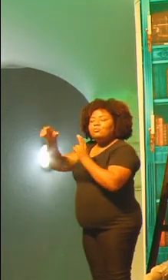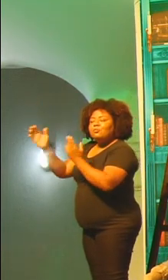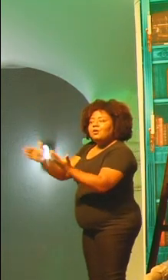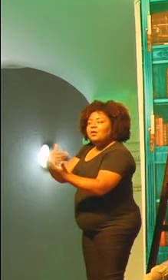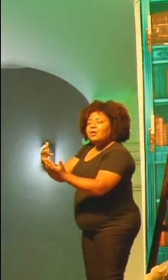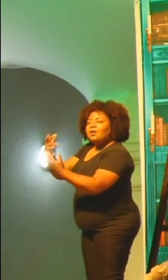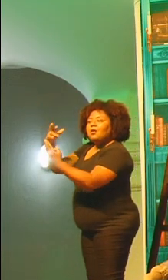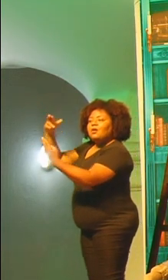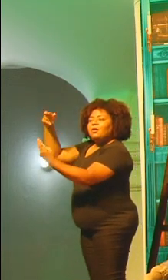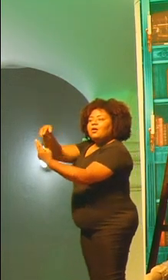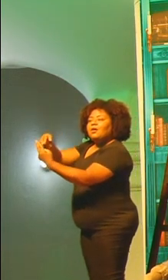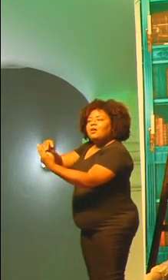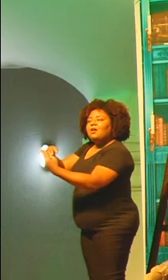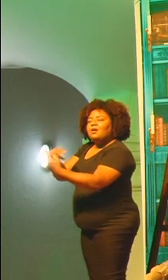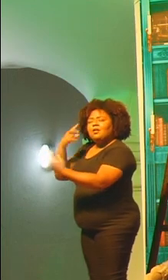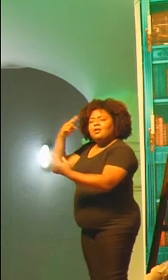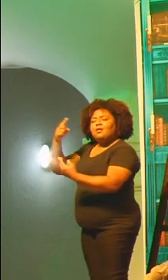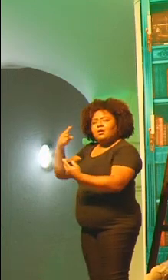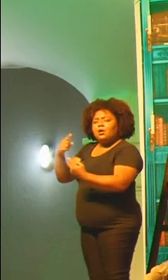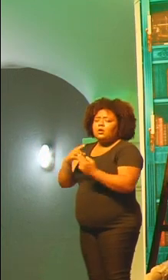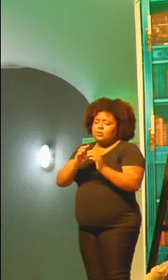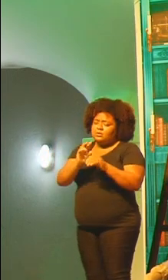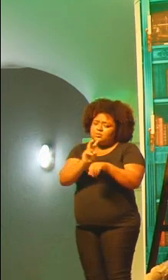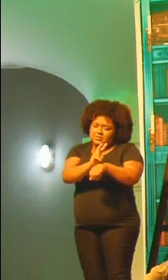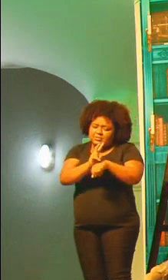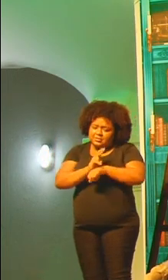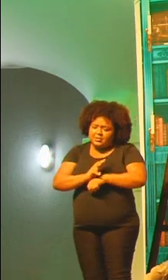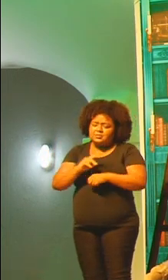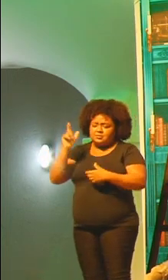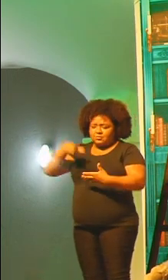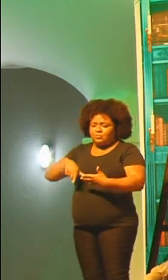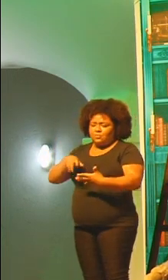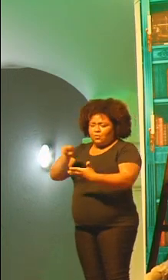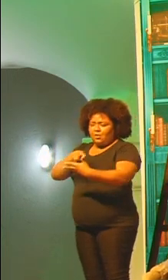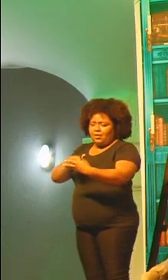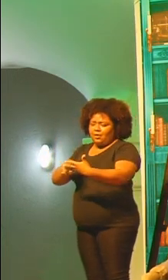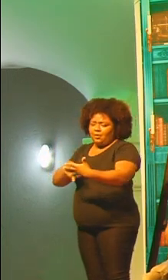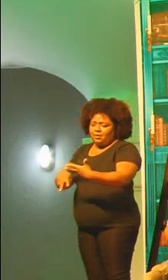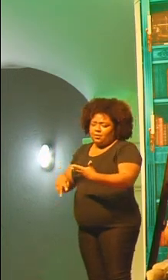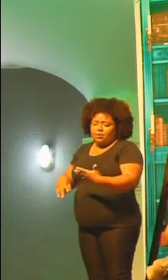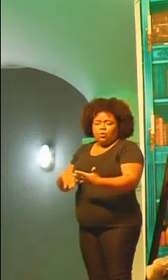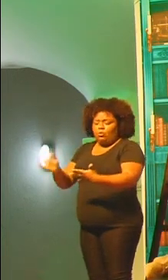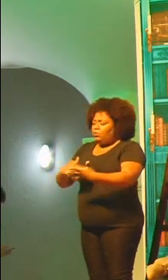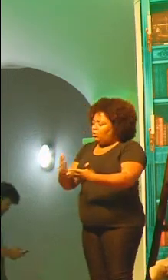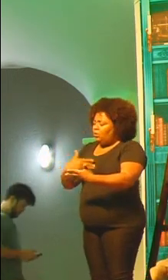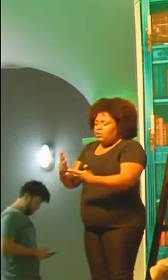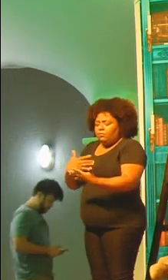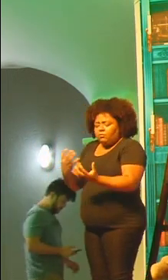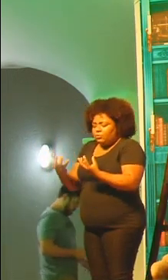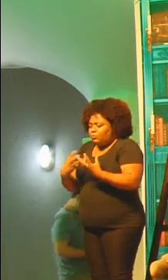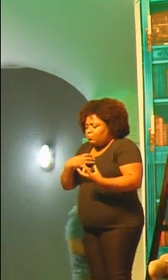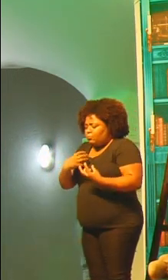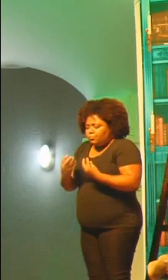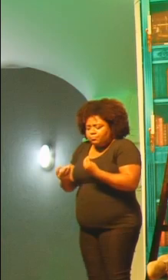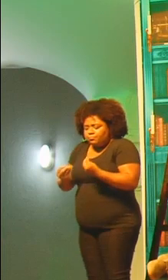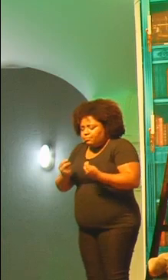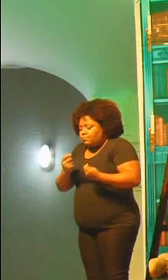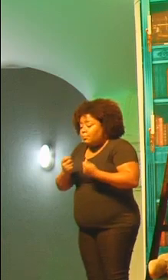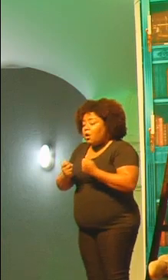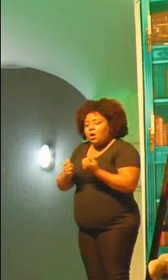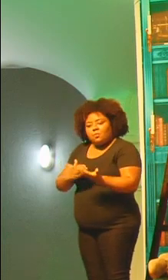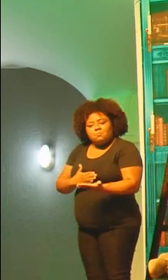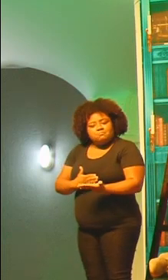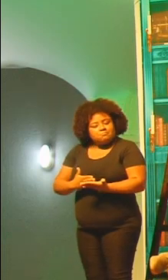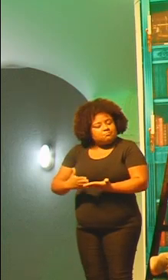te pedir licença para ler também. De todo o livro todo é muito envolvente, mas esse